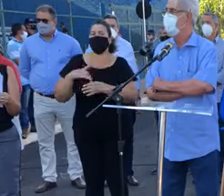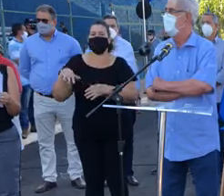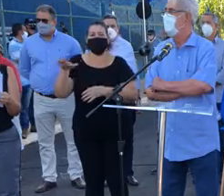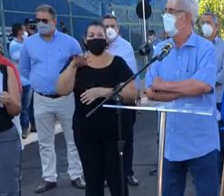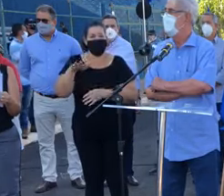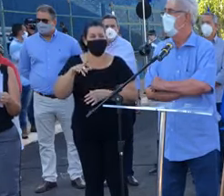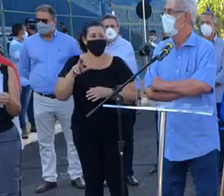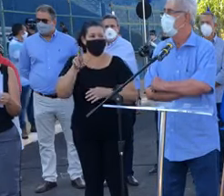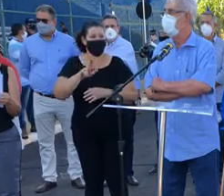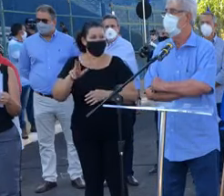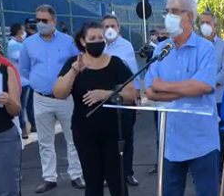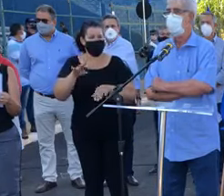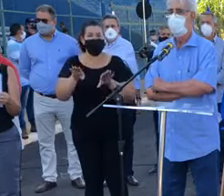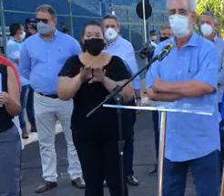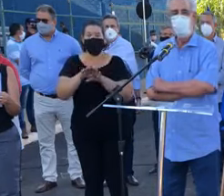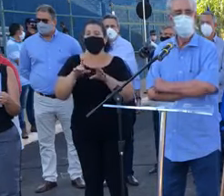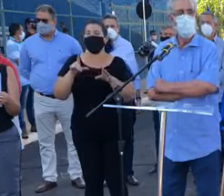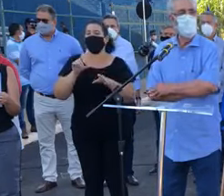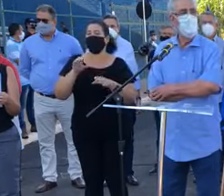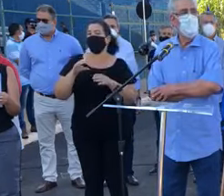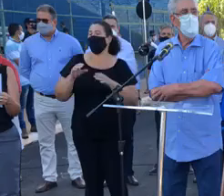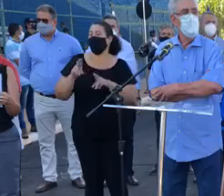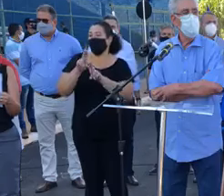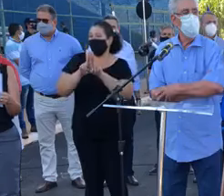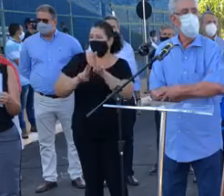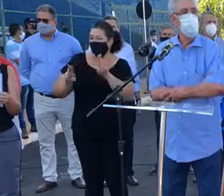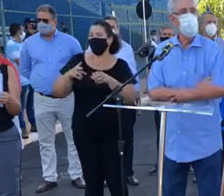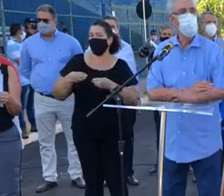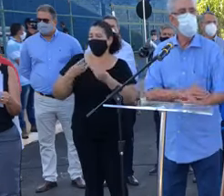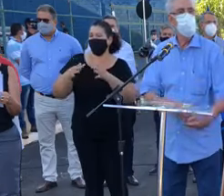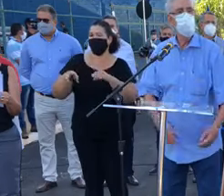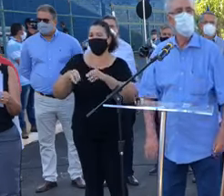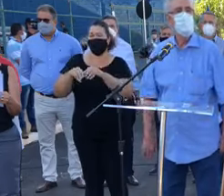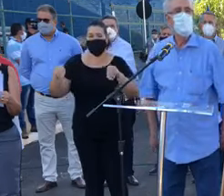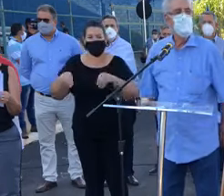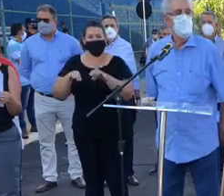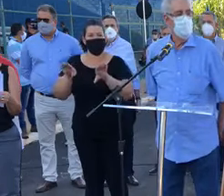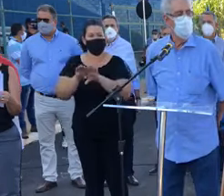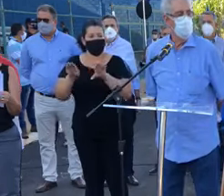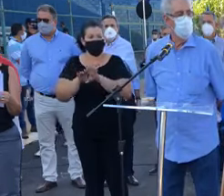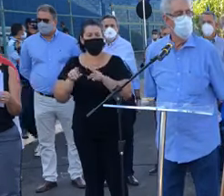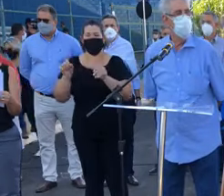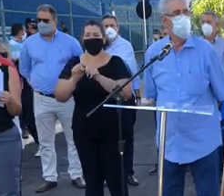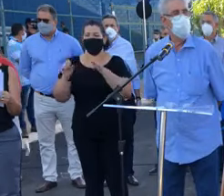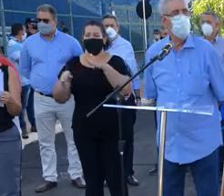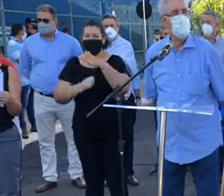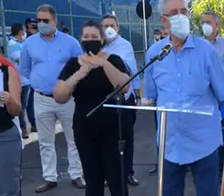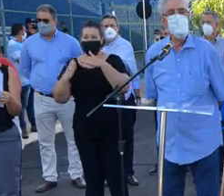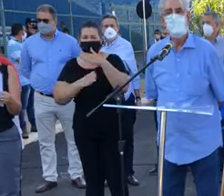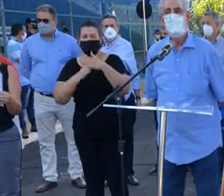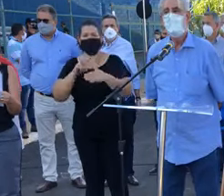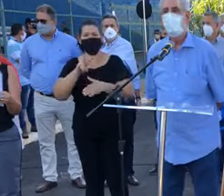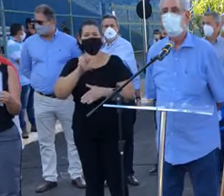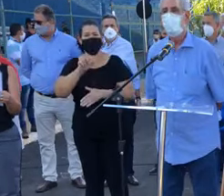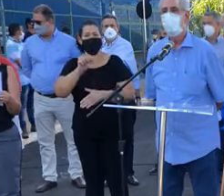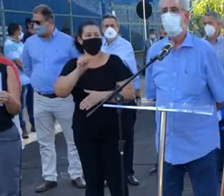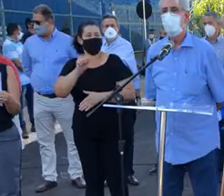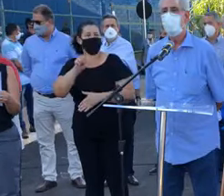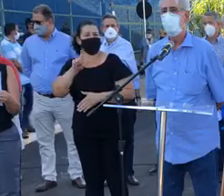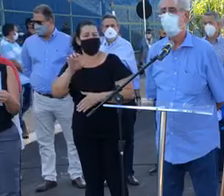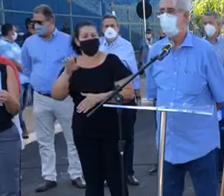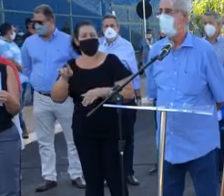área inicial do campus Santa Mônica, da UFO, além de ter criado empresas como Valê, Moinho